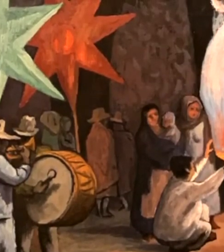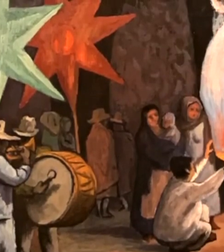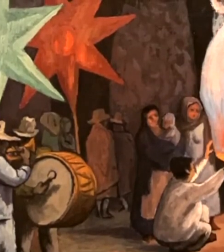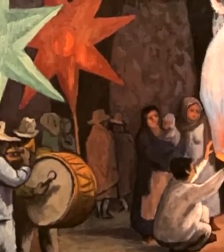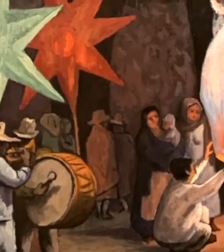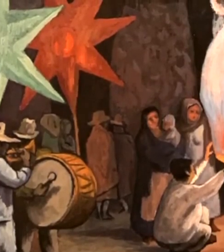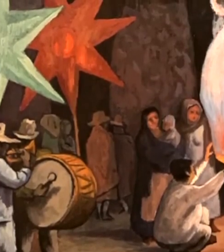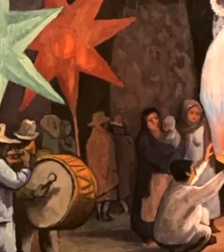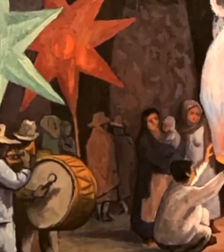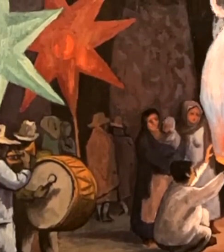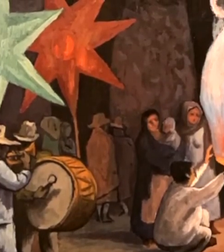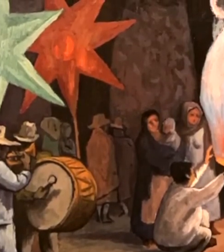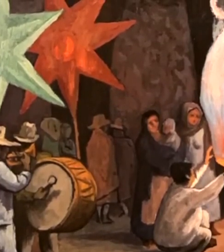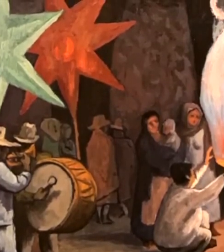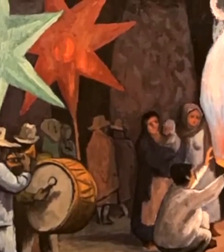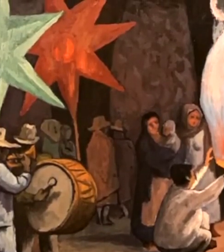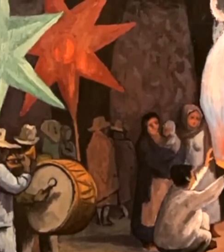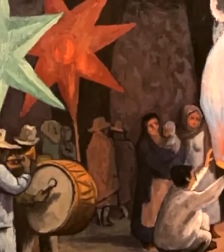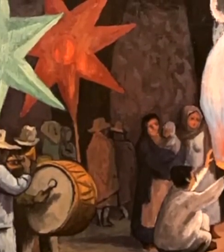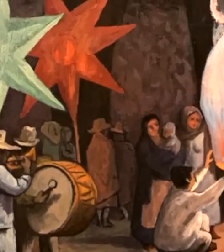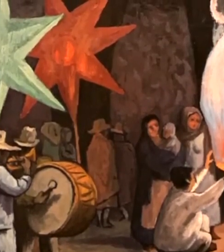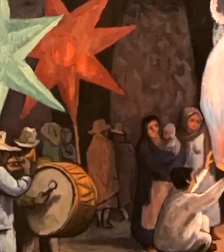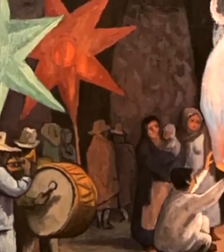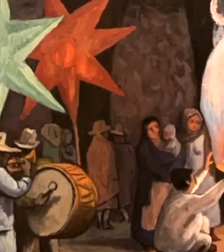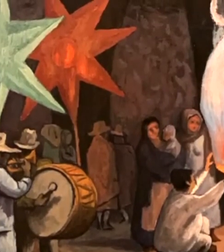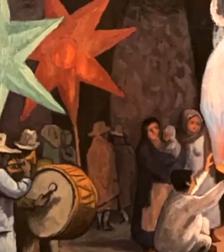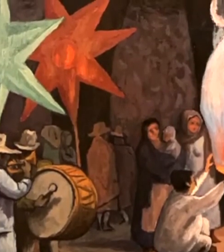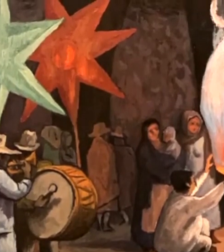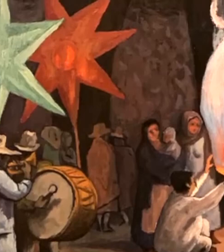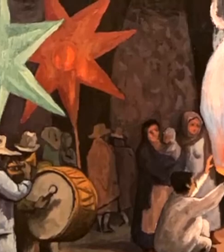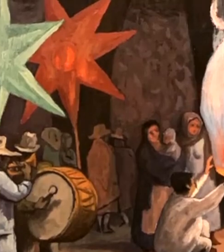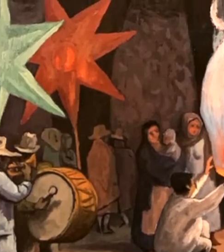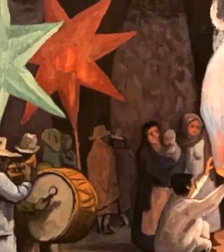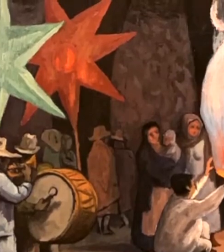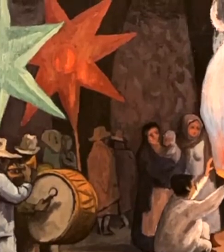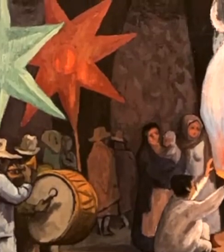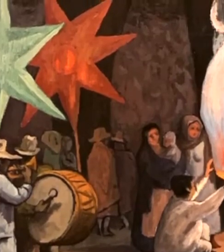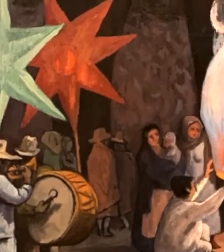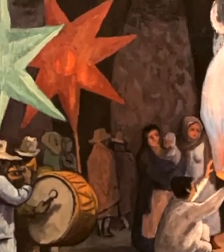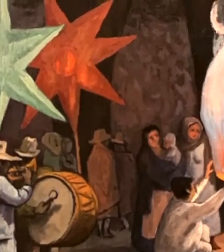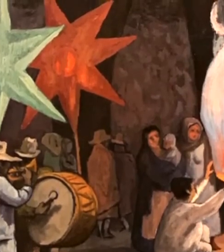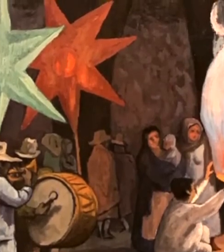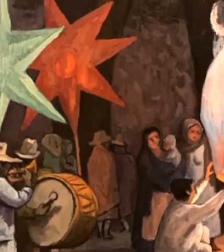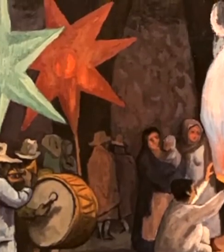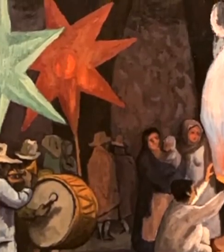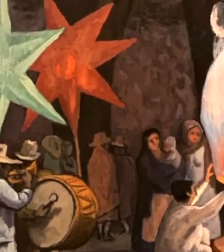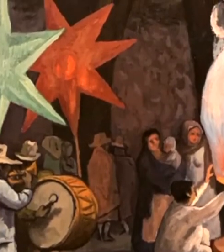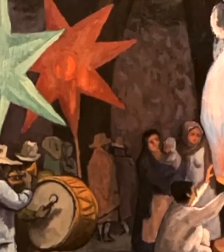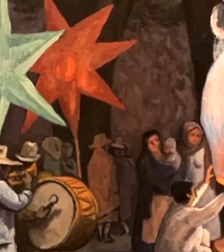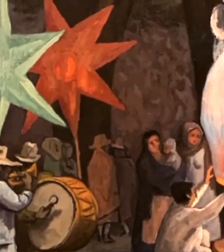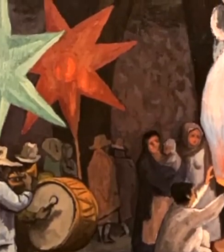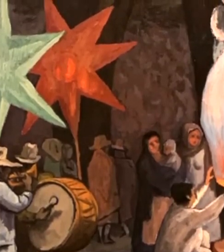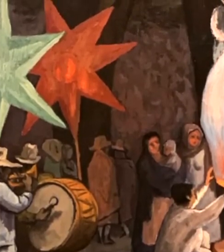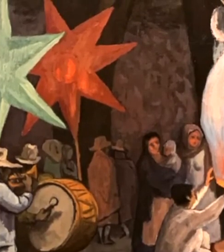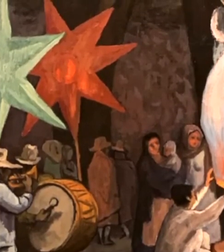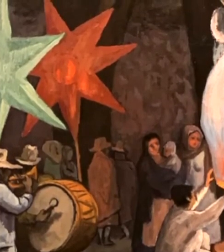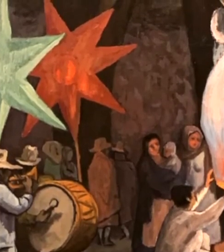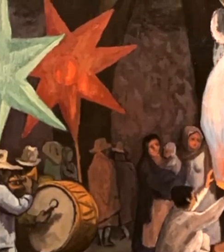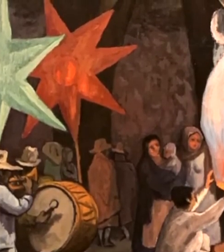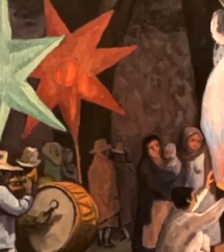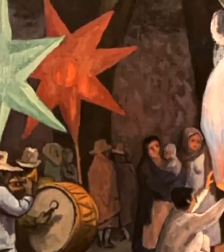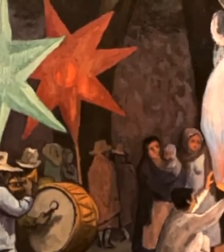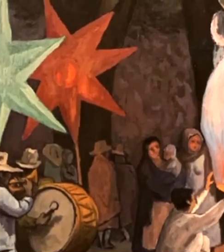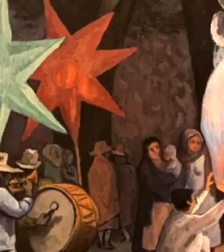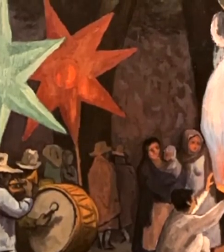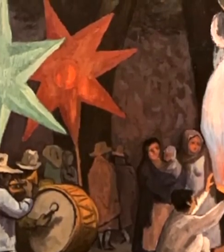われる宗教的なお祭りを描いたものです。そこでは楽団、星の形のランプや風船の持つも